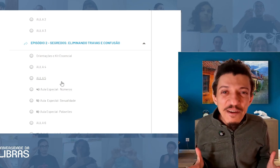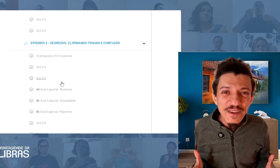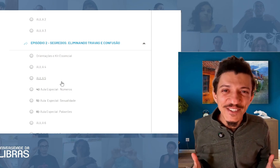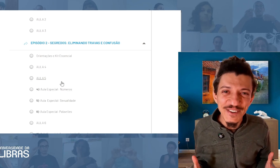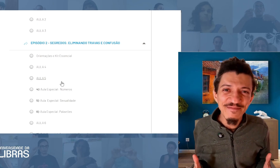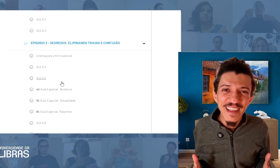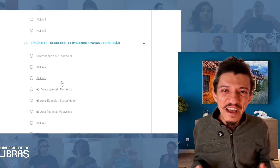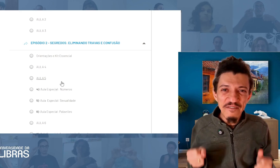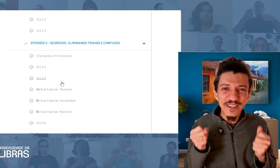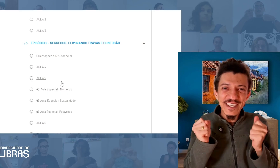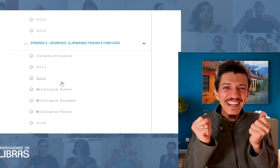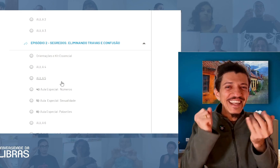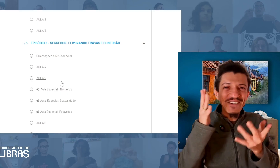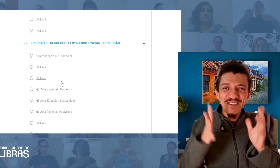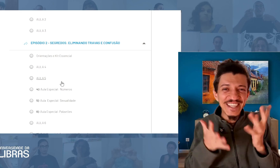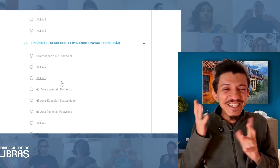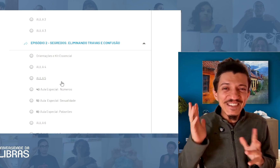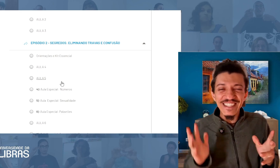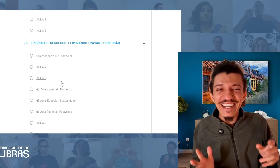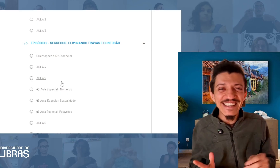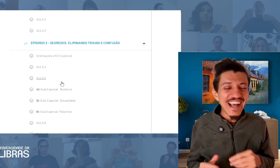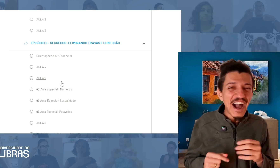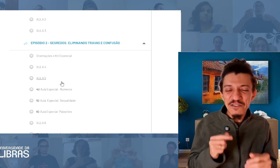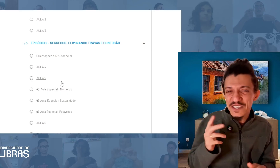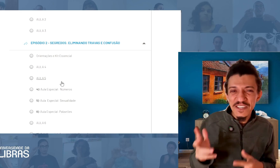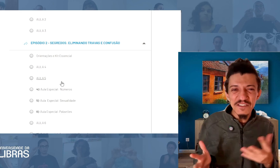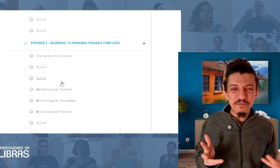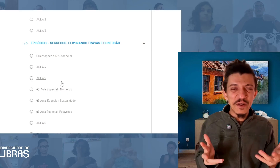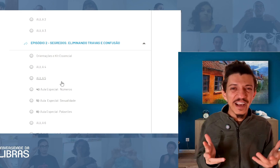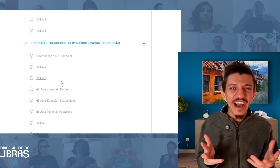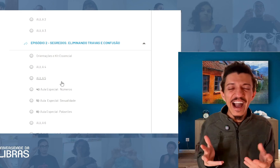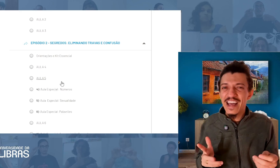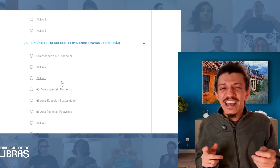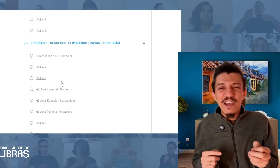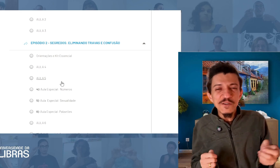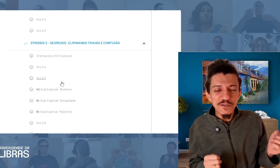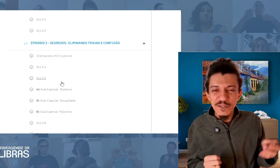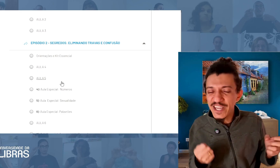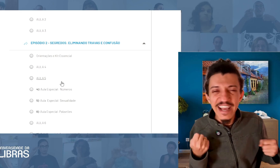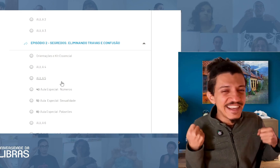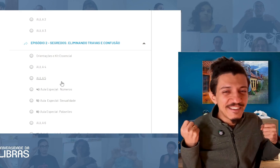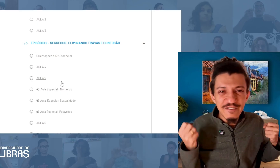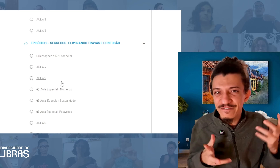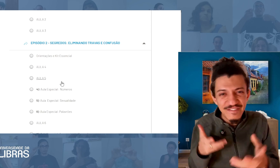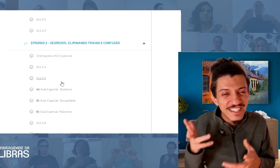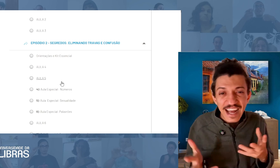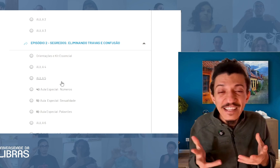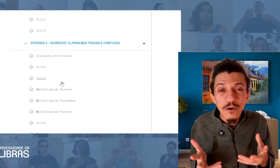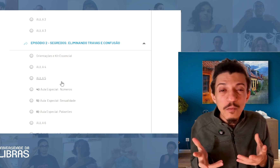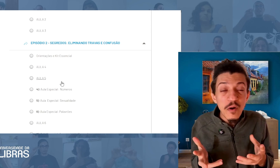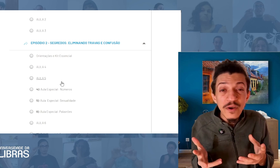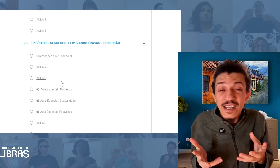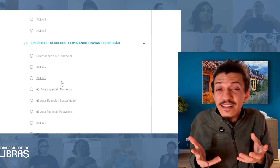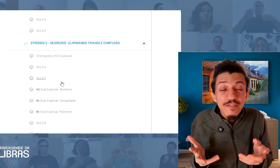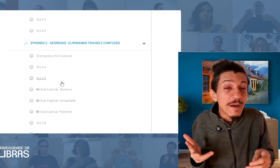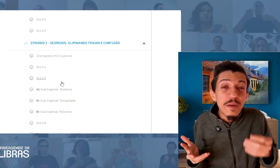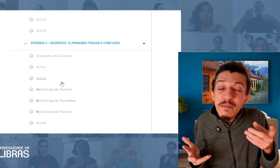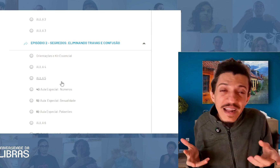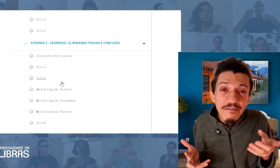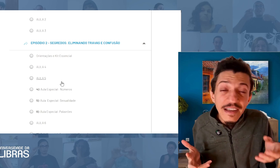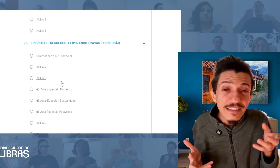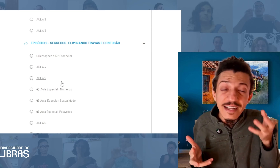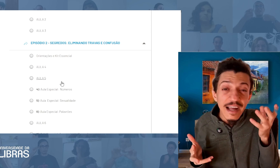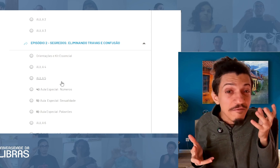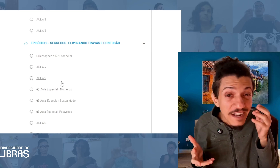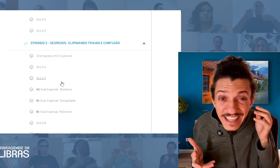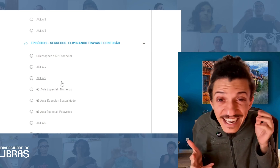Já pensou? Você ali conseguindo sinalizar, conseguindo se comunicar, e o surdo chega e te sinaliza alguma coisa. Talvez é a primeira